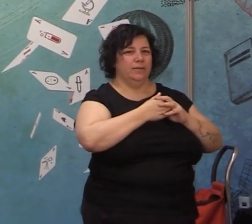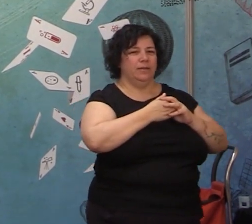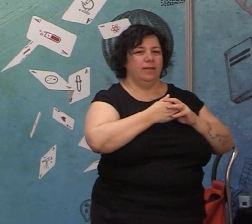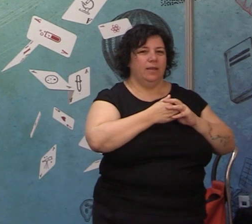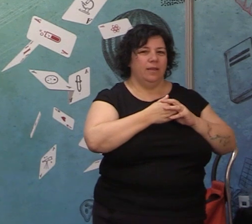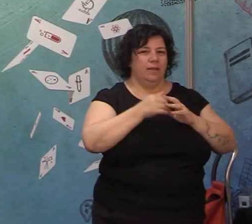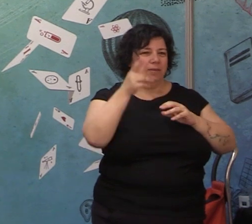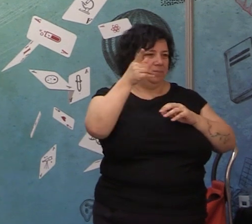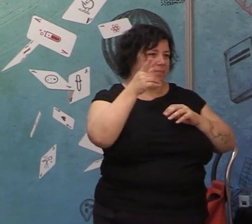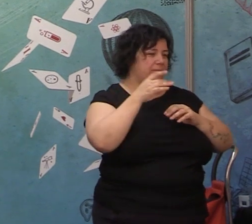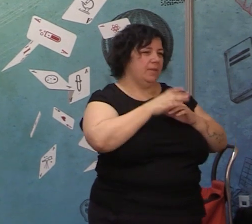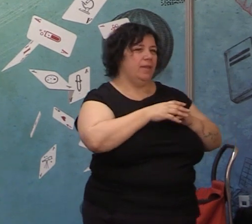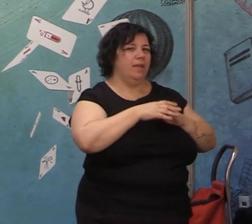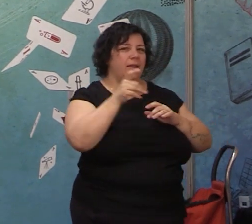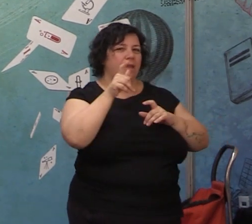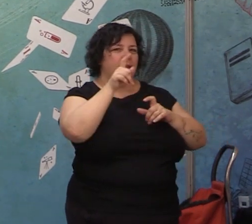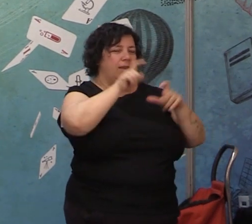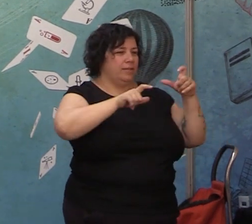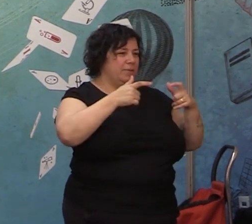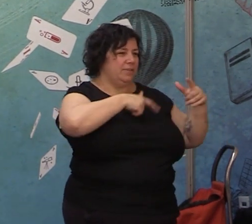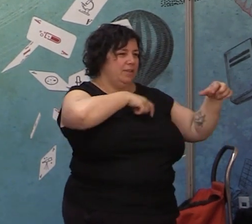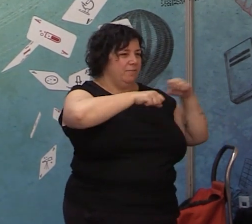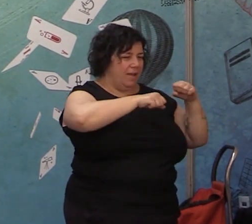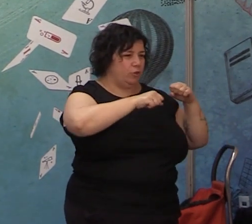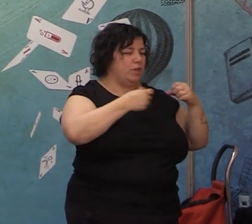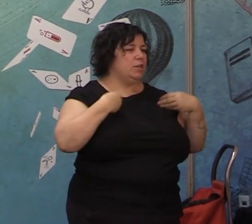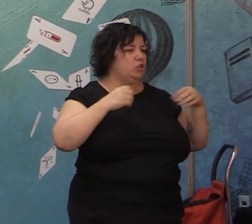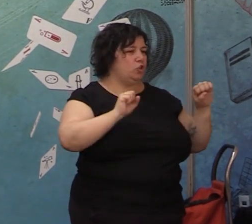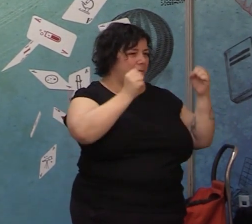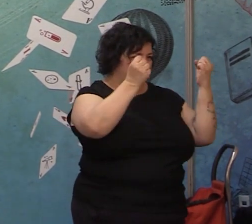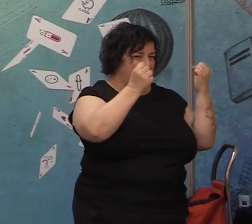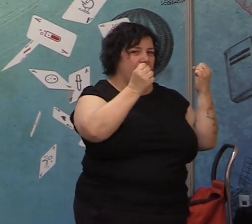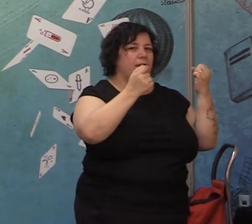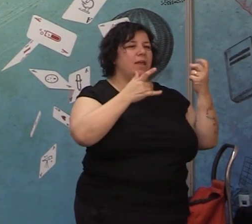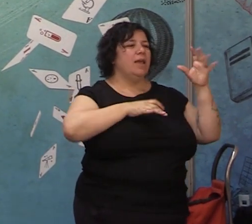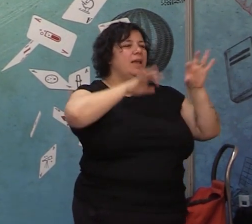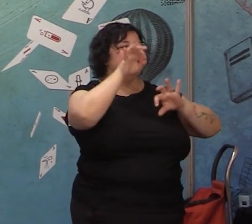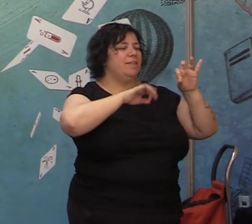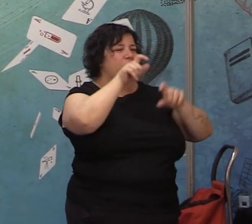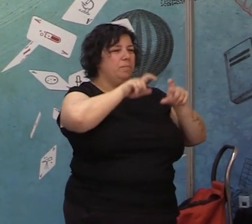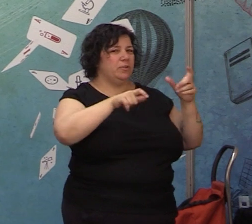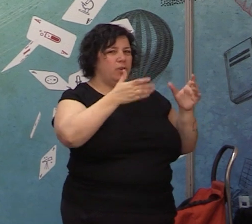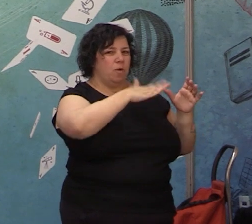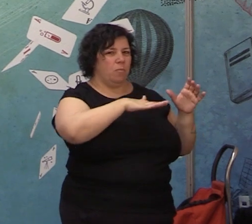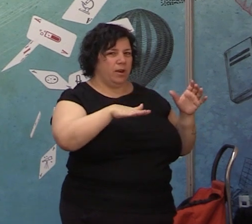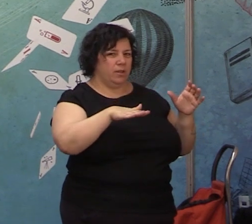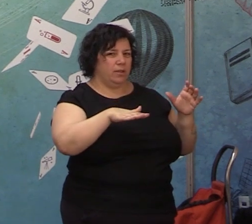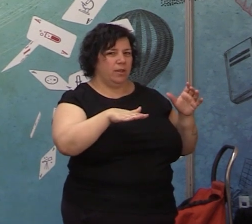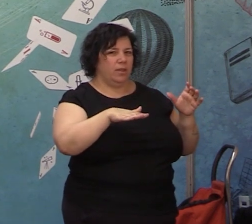Bueno, has hablado sobre todo de gente a la que le da un infarto y lo sobrevive. En las estadísticas de gente que fallece de